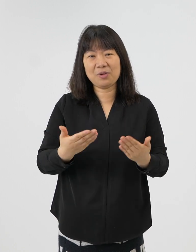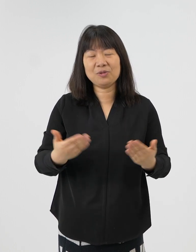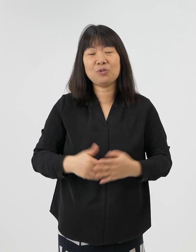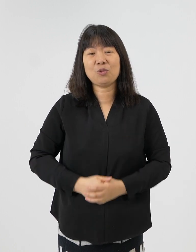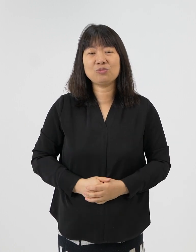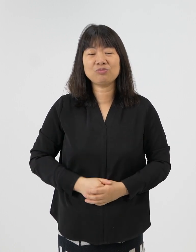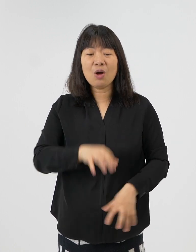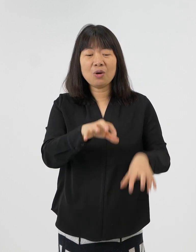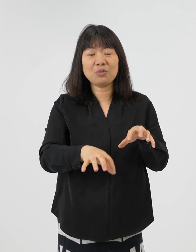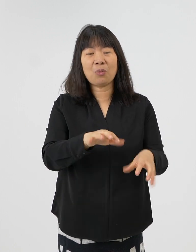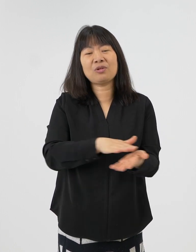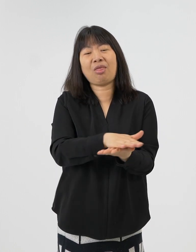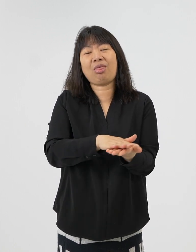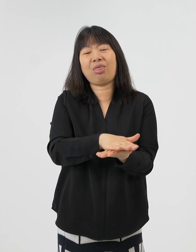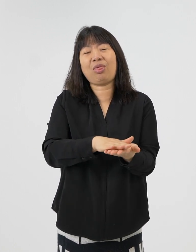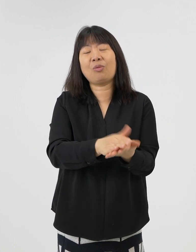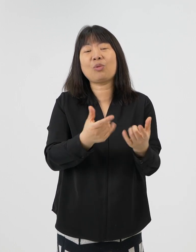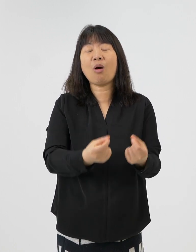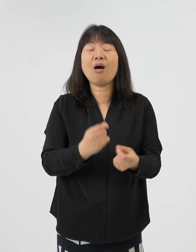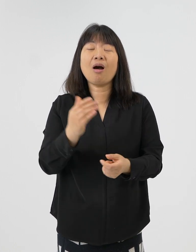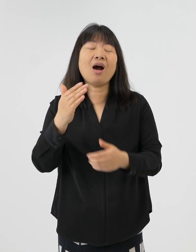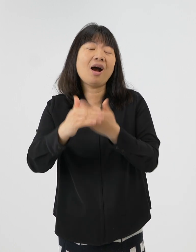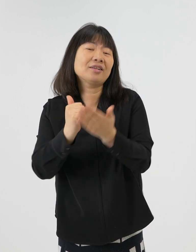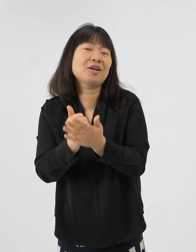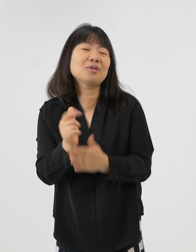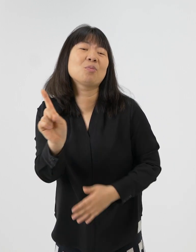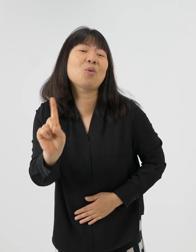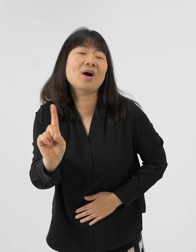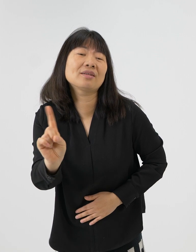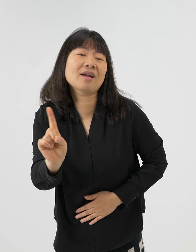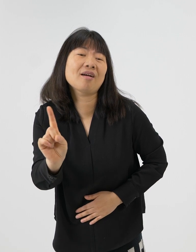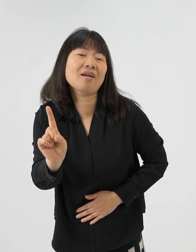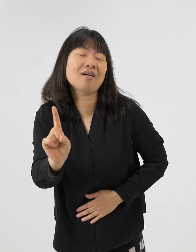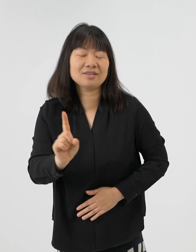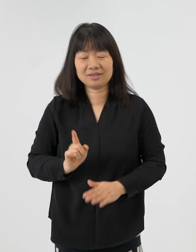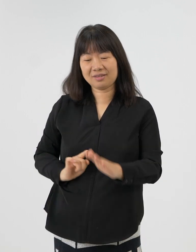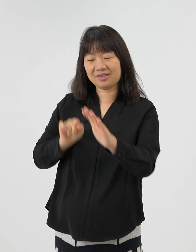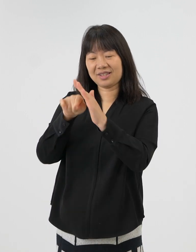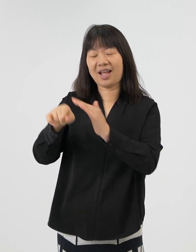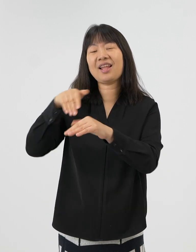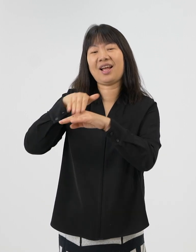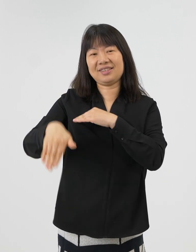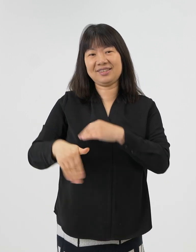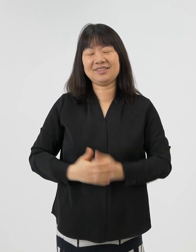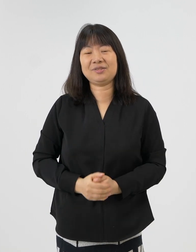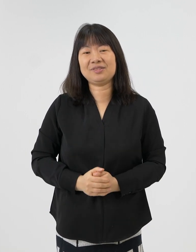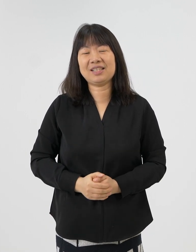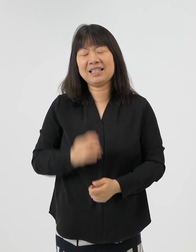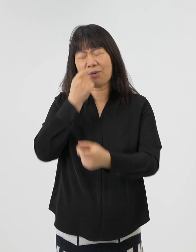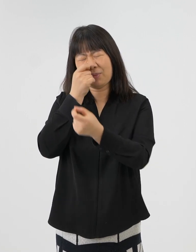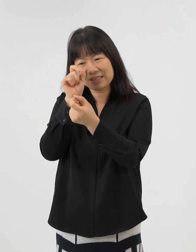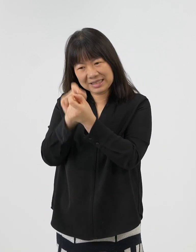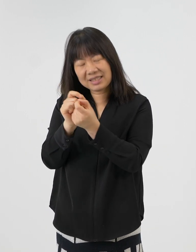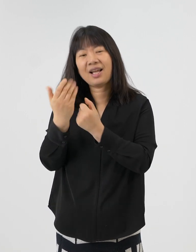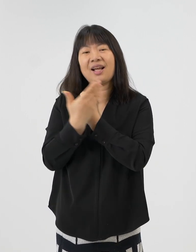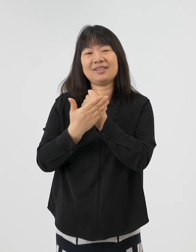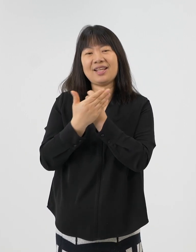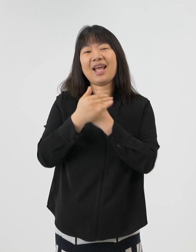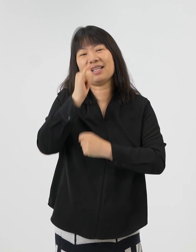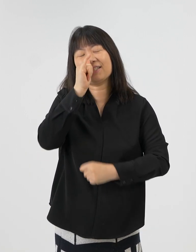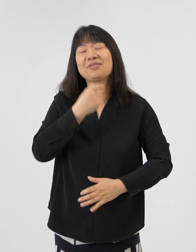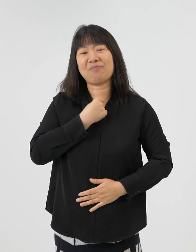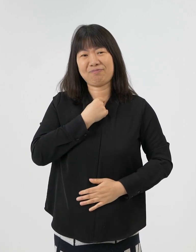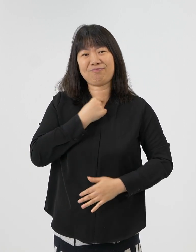하시지? 이렇게 찾아가듯이 좀 하나님과 친밀한, 그리고 친밀해지는 은혜가